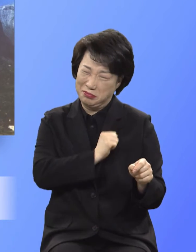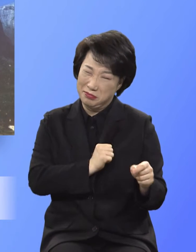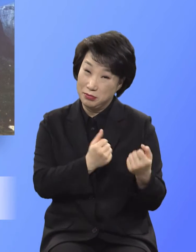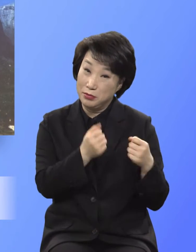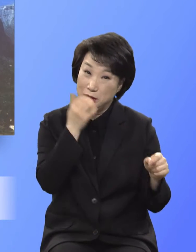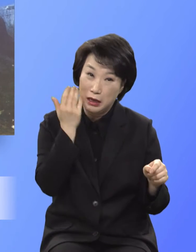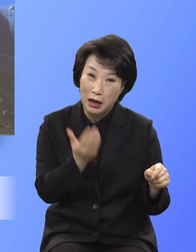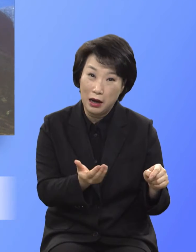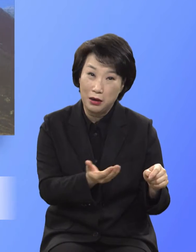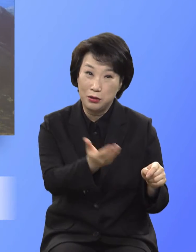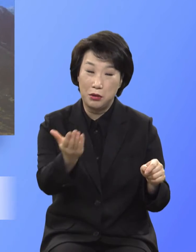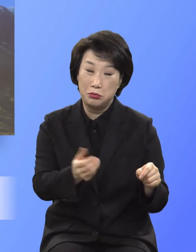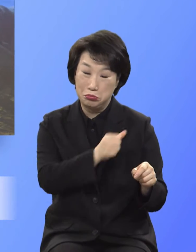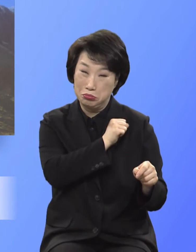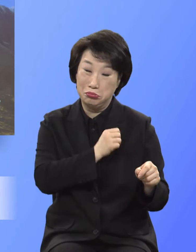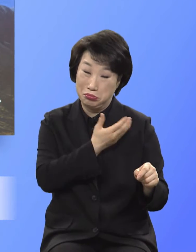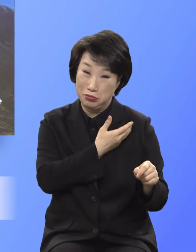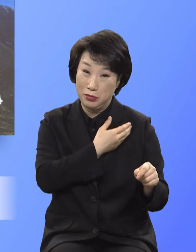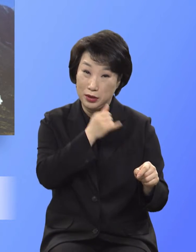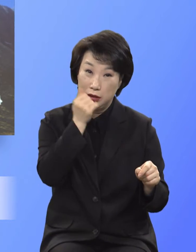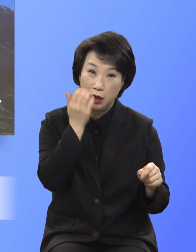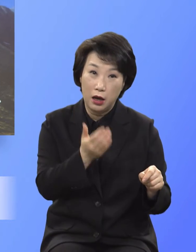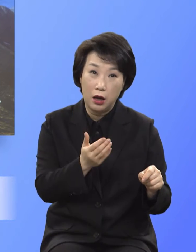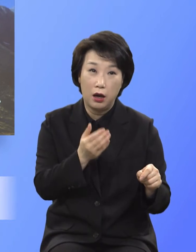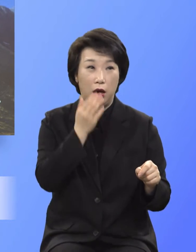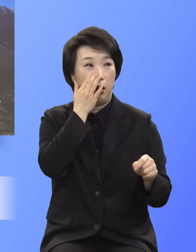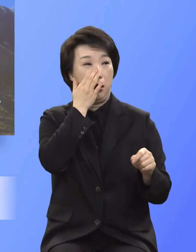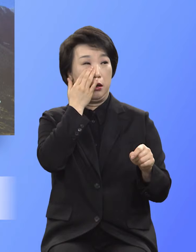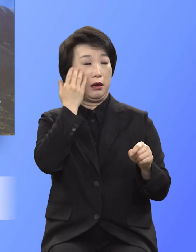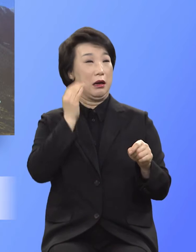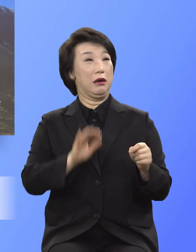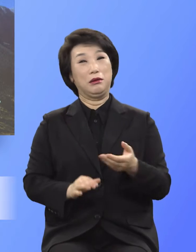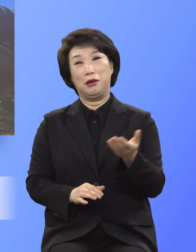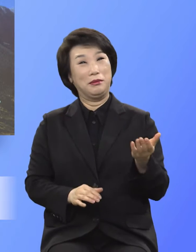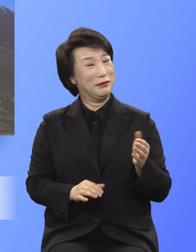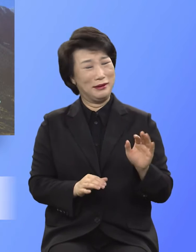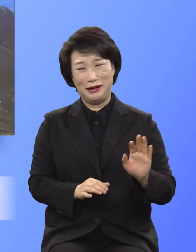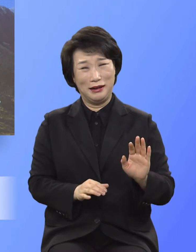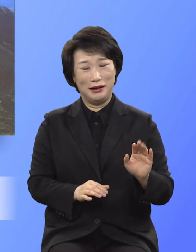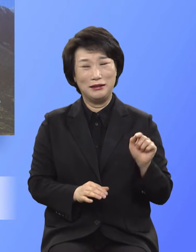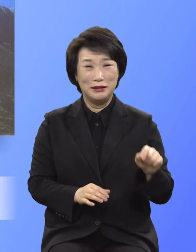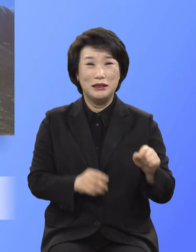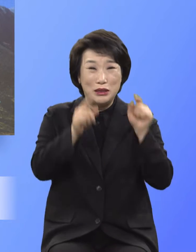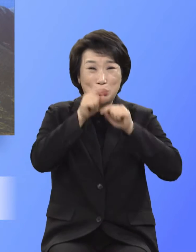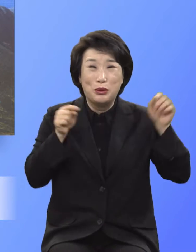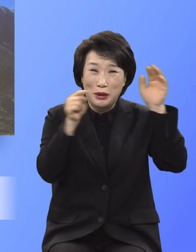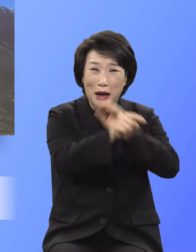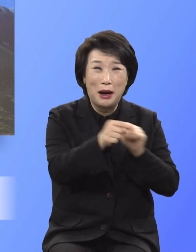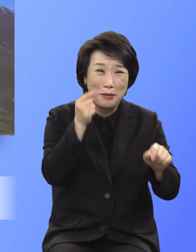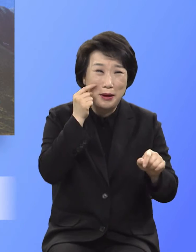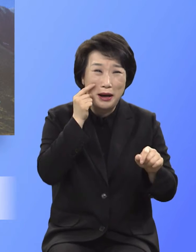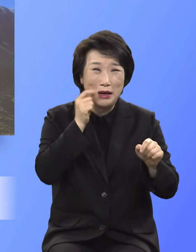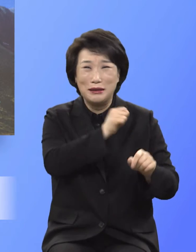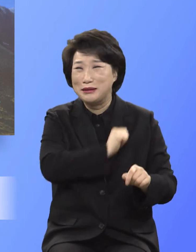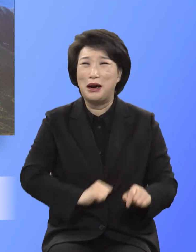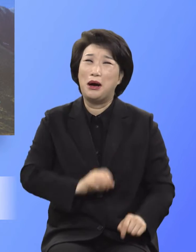능력이 있으며 견딜 능력이 있느냐? 근데 참을 수도 없고 견딜 수